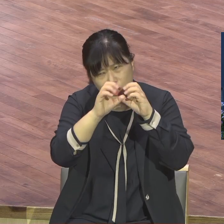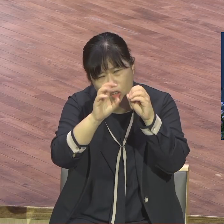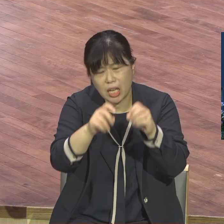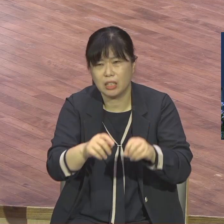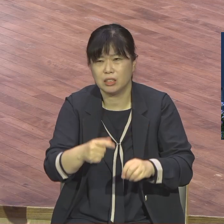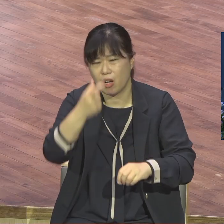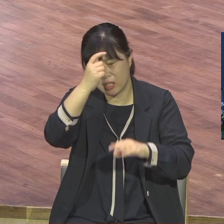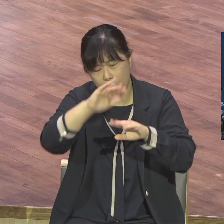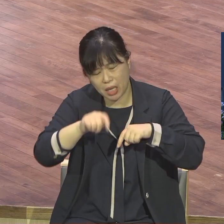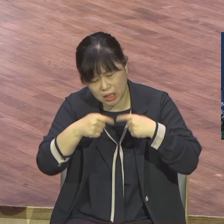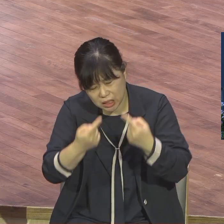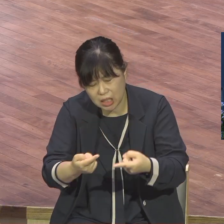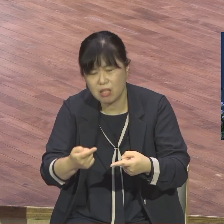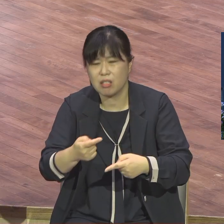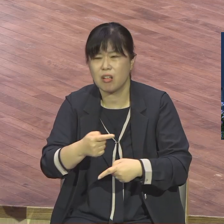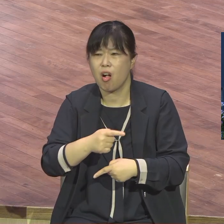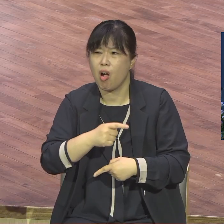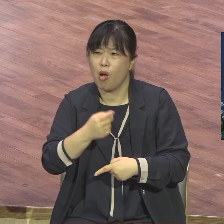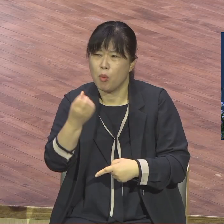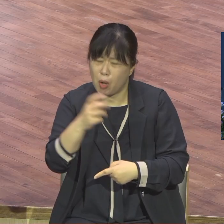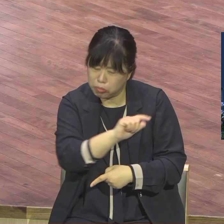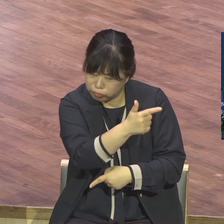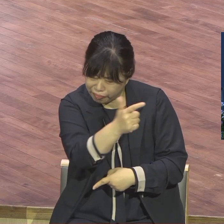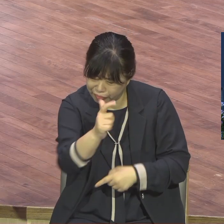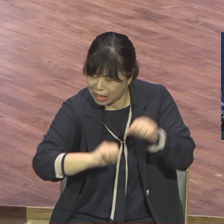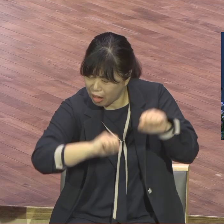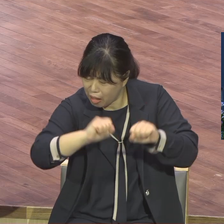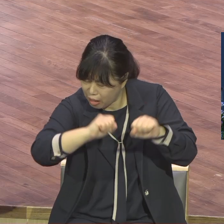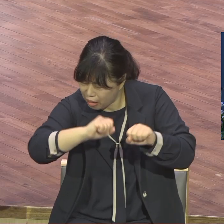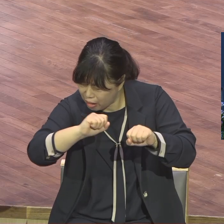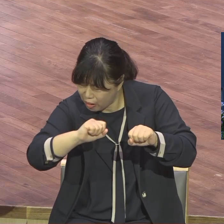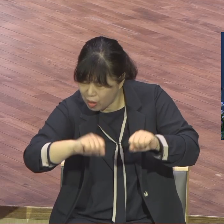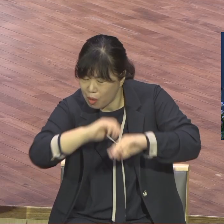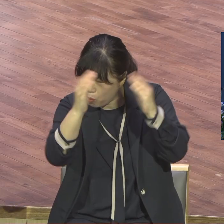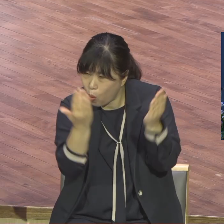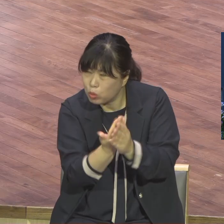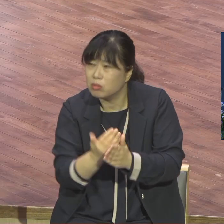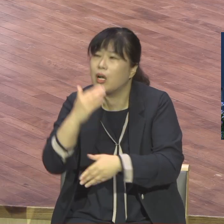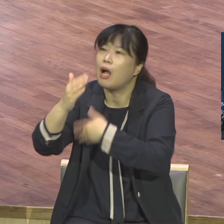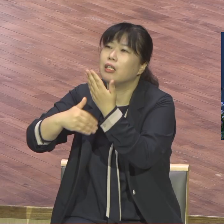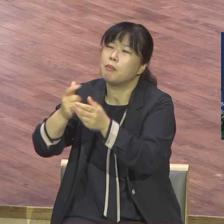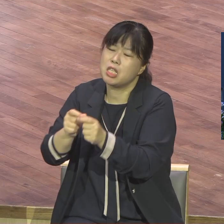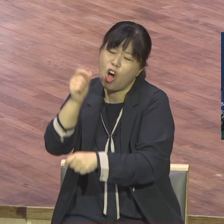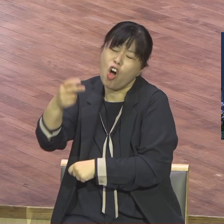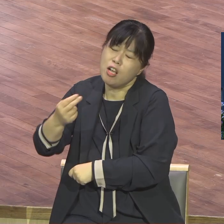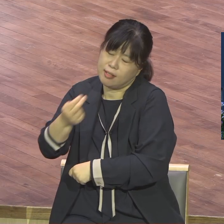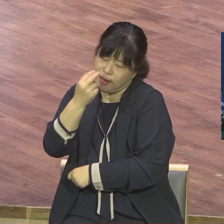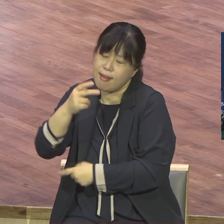아, 네. 주제 오늘 설교 제목이 아닌데 그게 막 나오더라고.